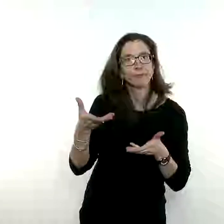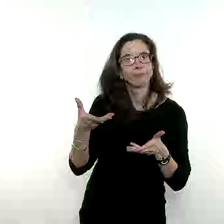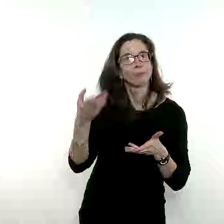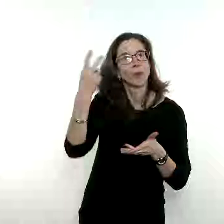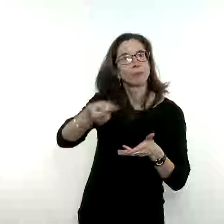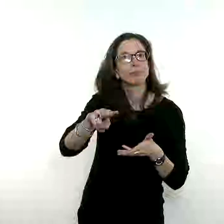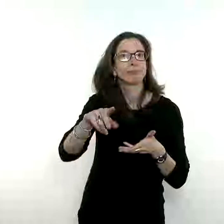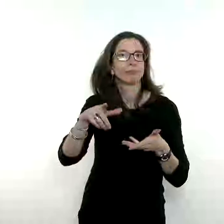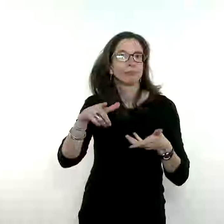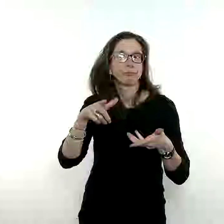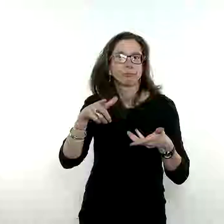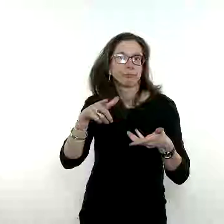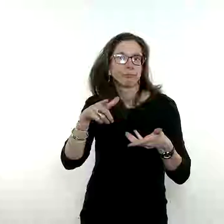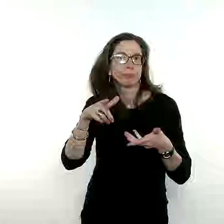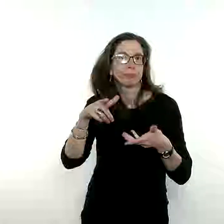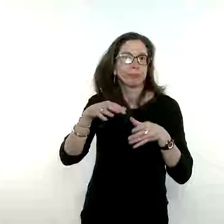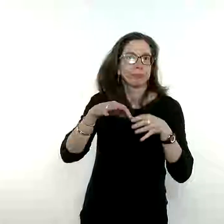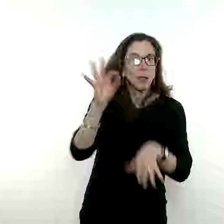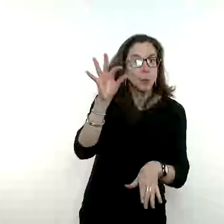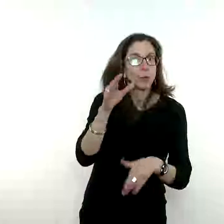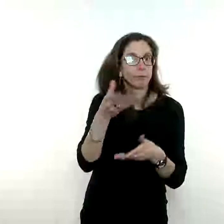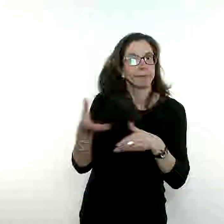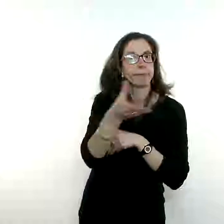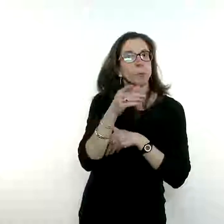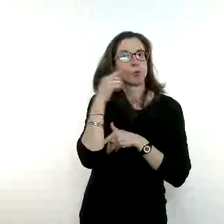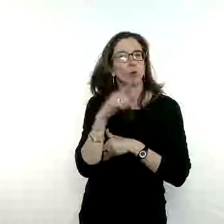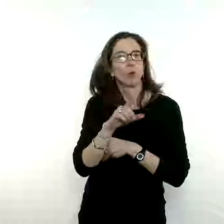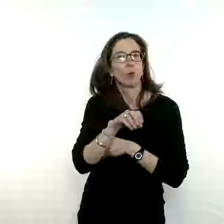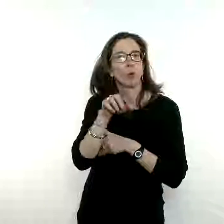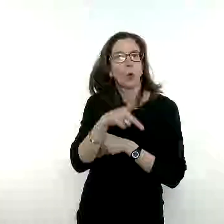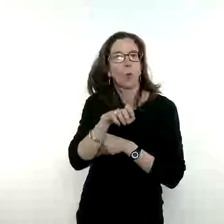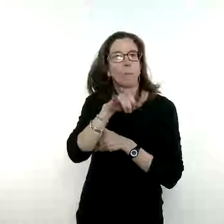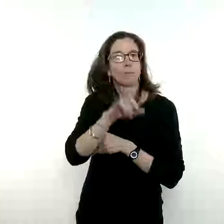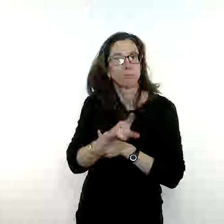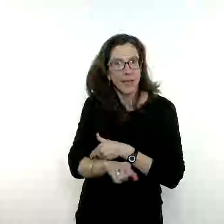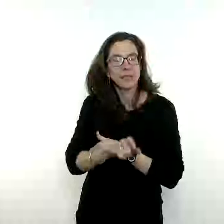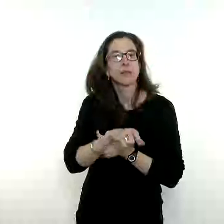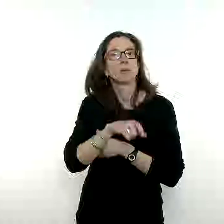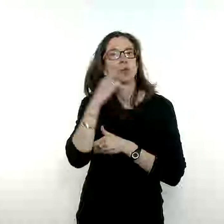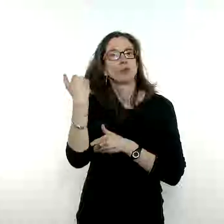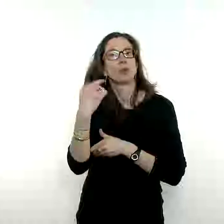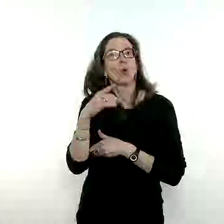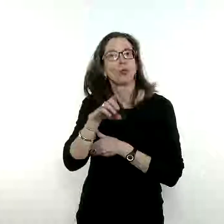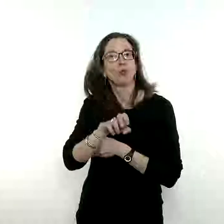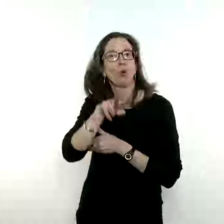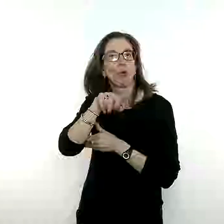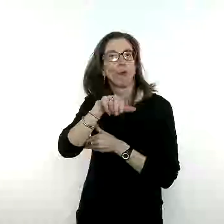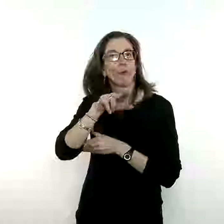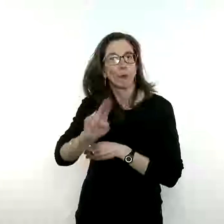vos collaborateurs, à savoir M. Lopez, M. Bernard Deveau, Monsieur Patrick